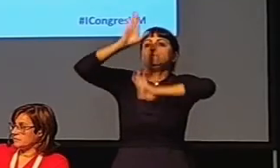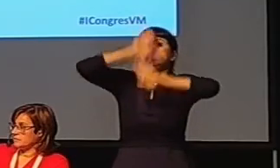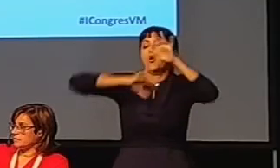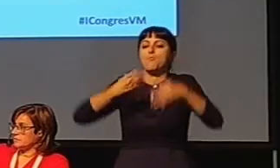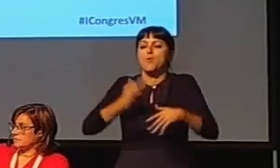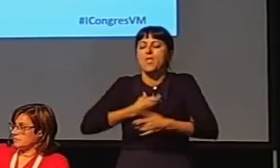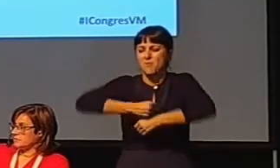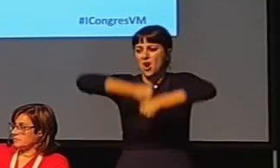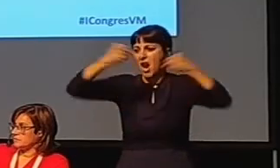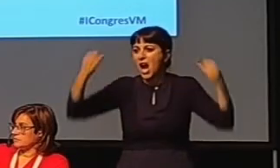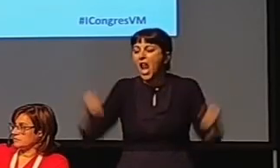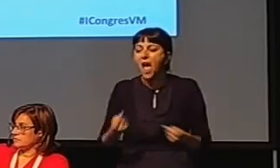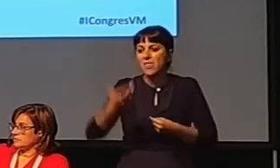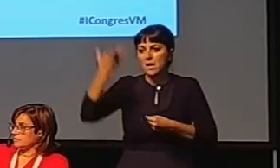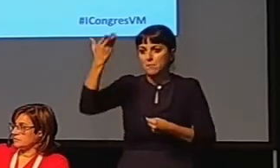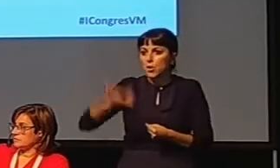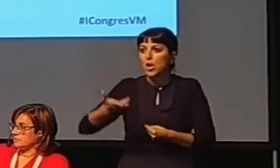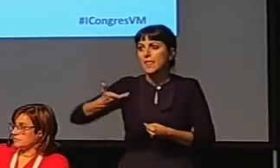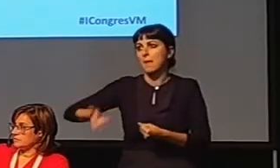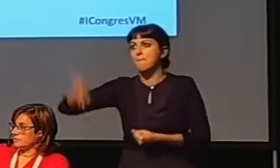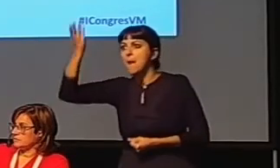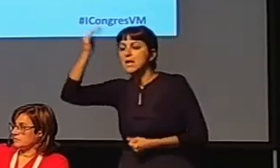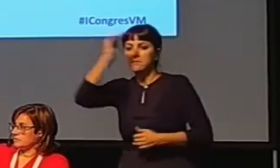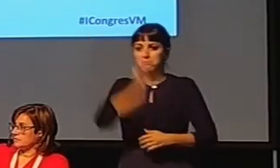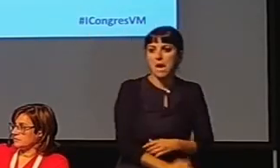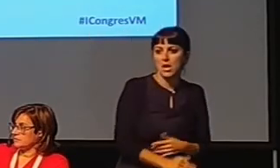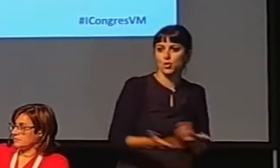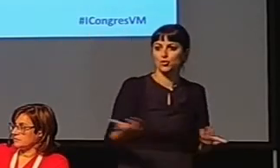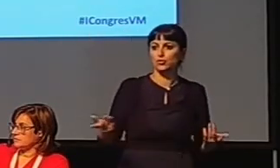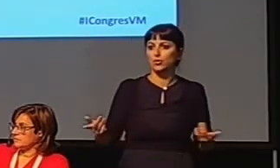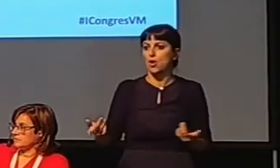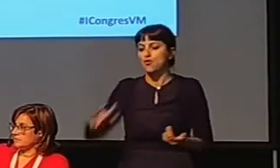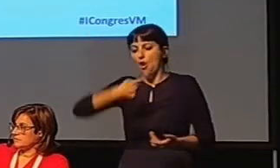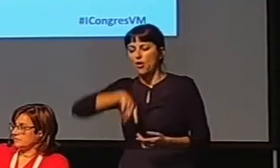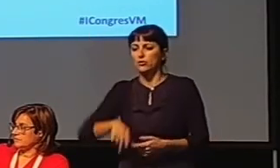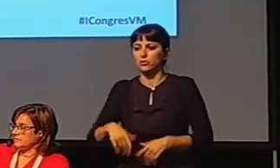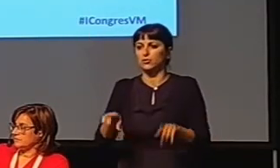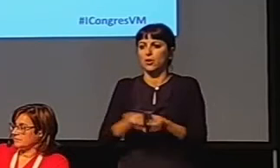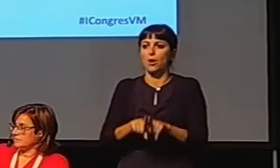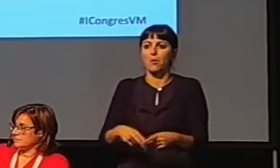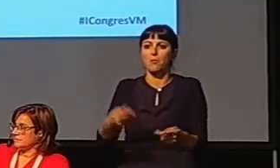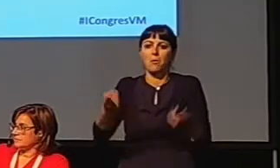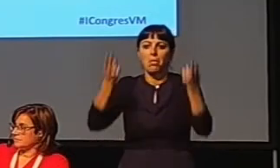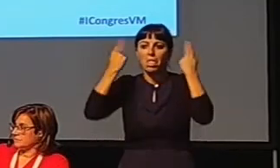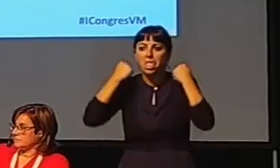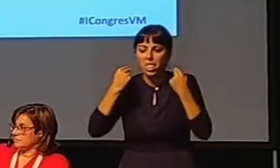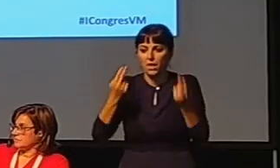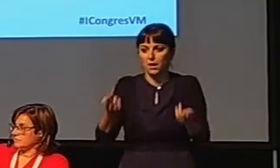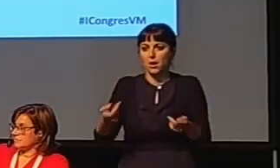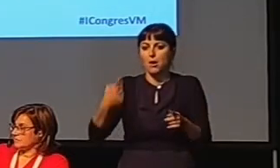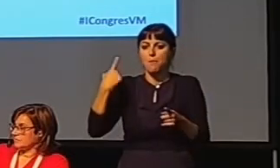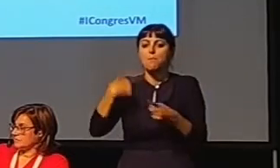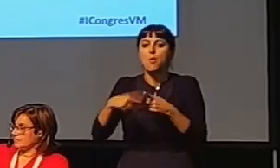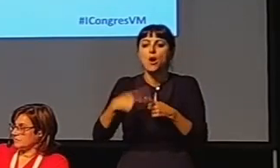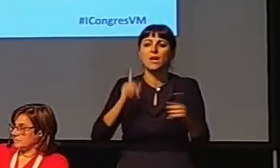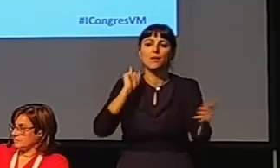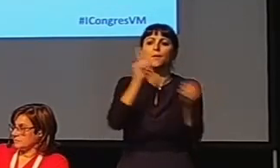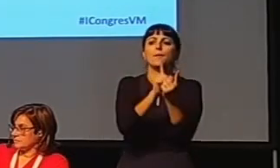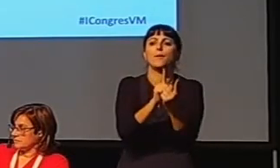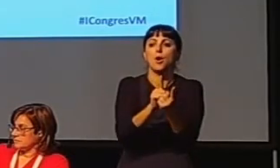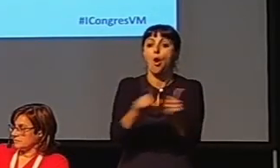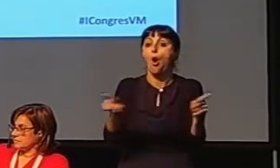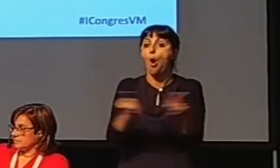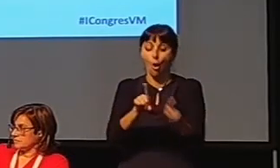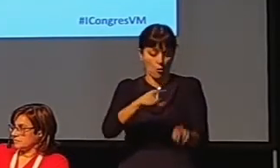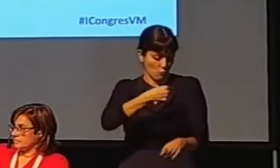más grandes y menos importantes o más importantes o de más de mierda, estamos pringando. ¿Por qué? Porque estemos expuestas, tan expuestas como